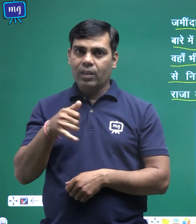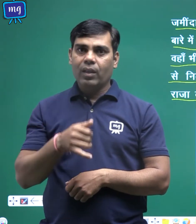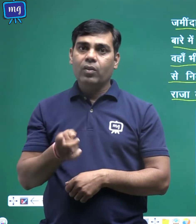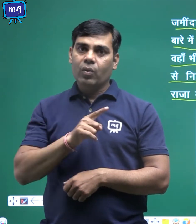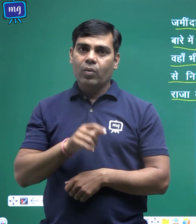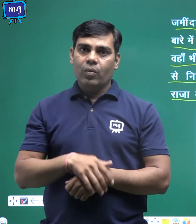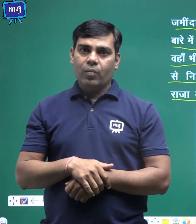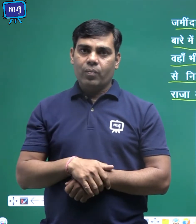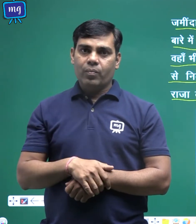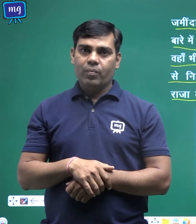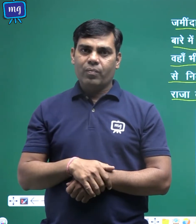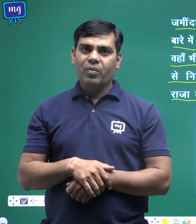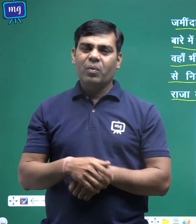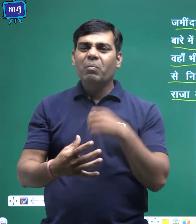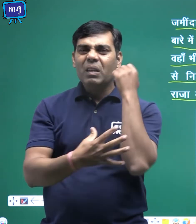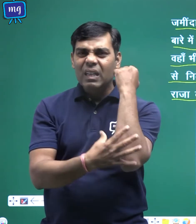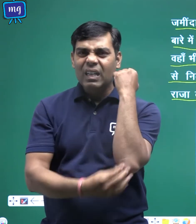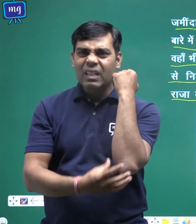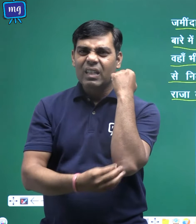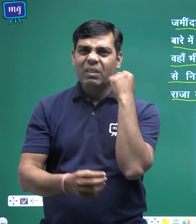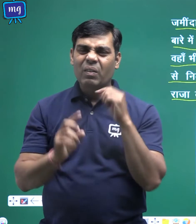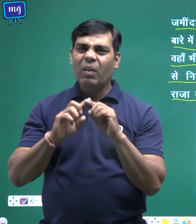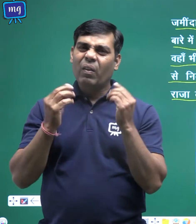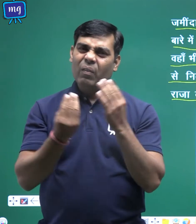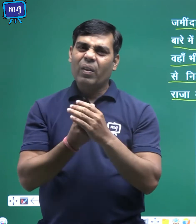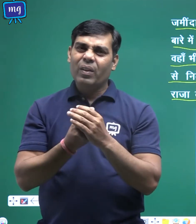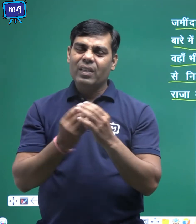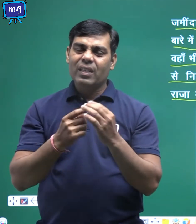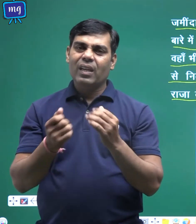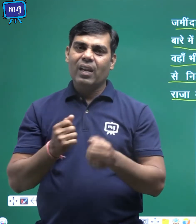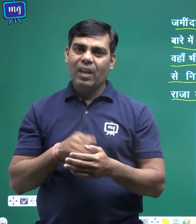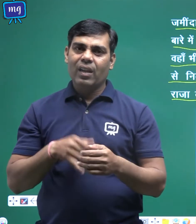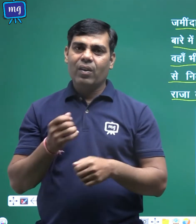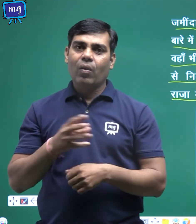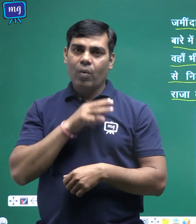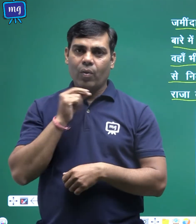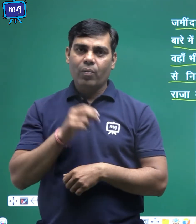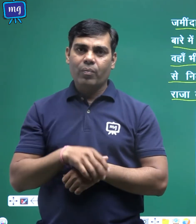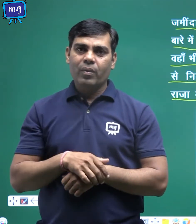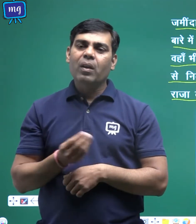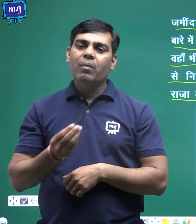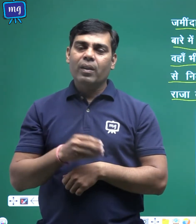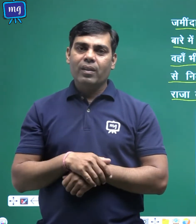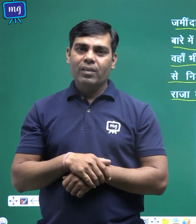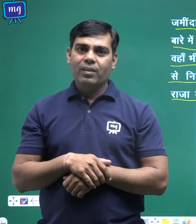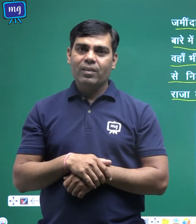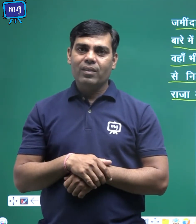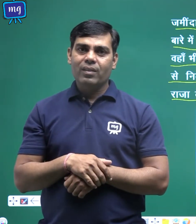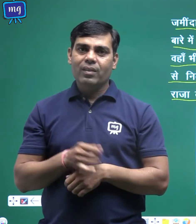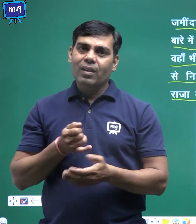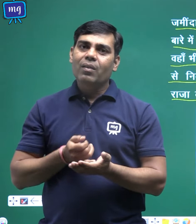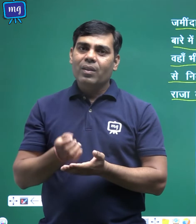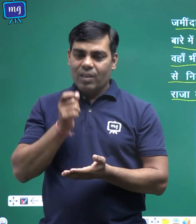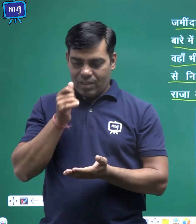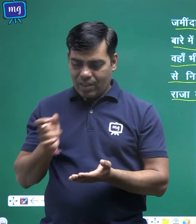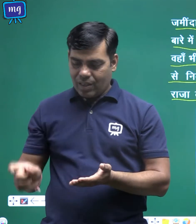जो निर्धन परिवार से है और कभी जागीरदार के